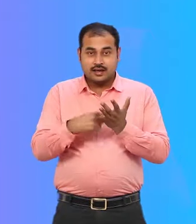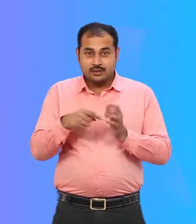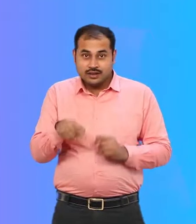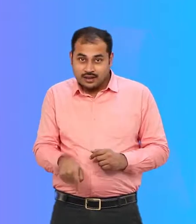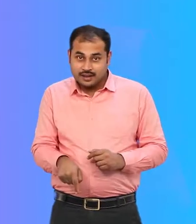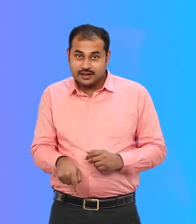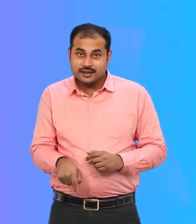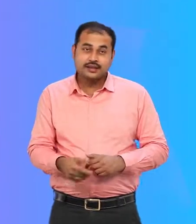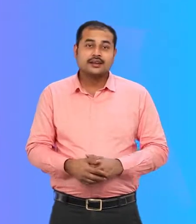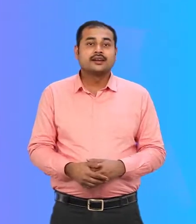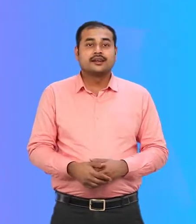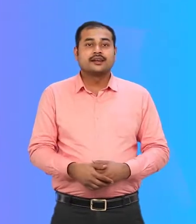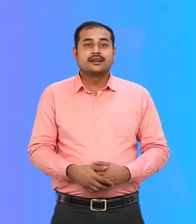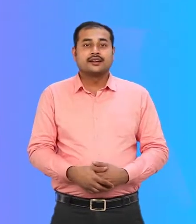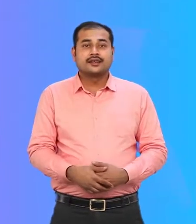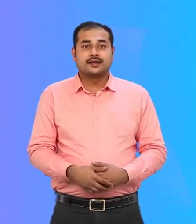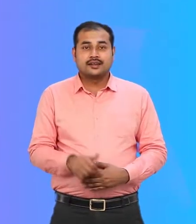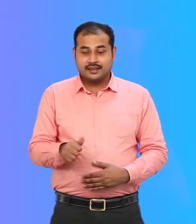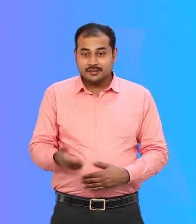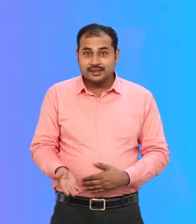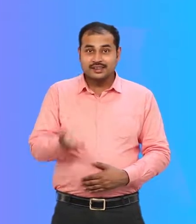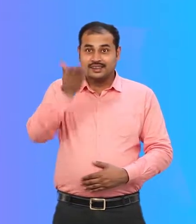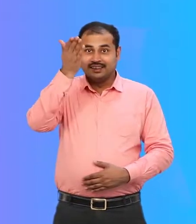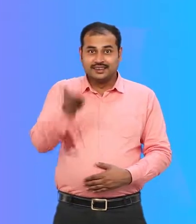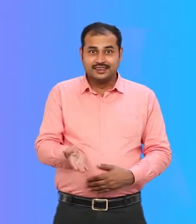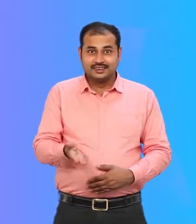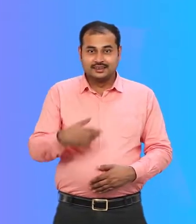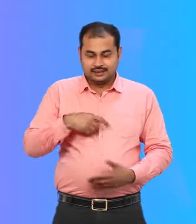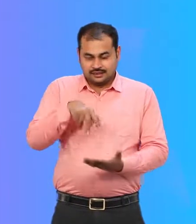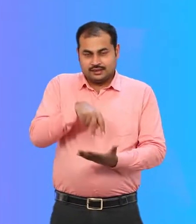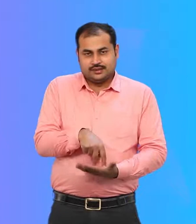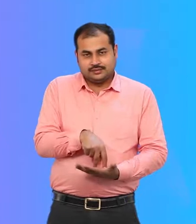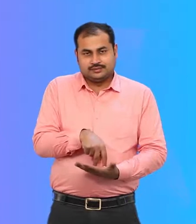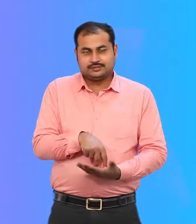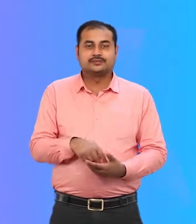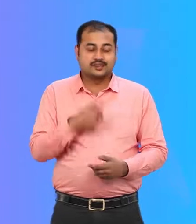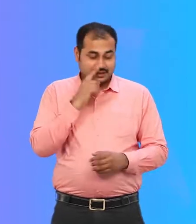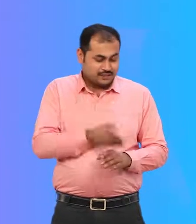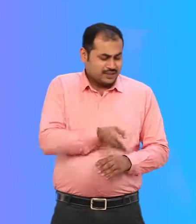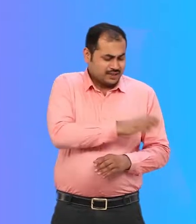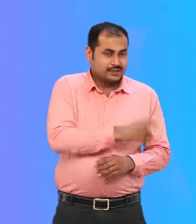है है और से मैडम भी उनके पास खड़ी है